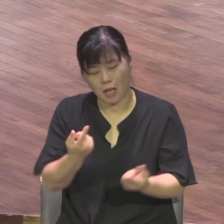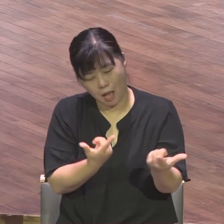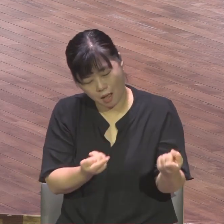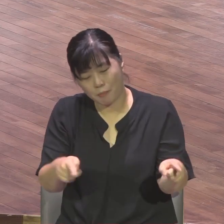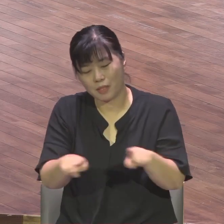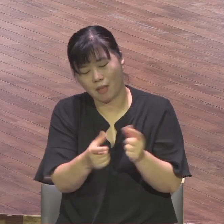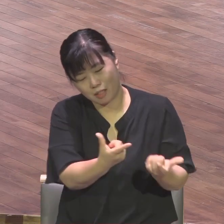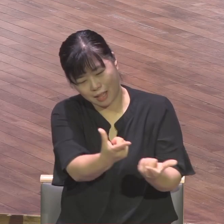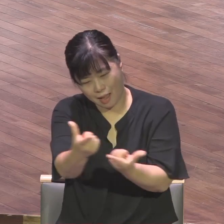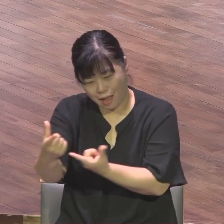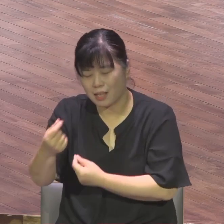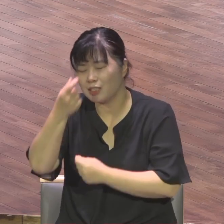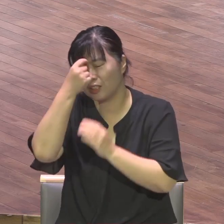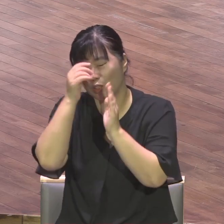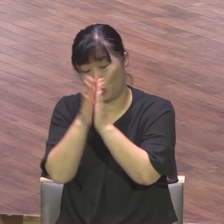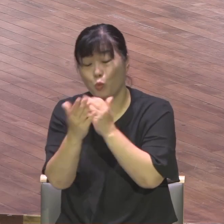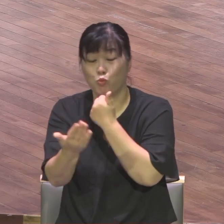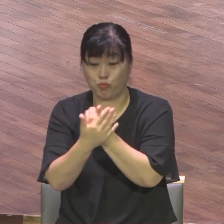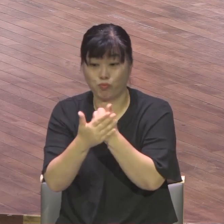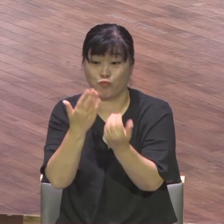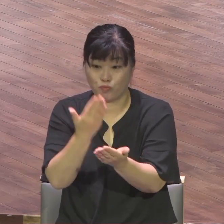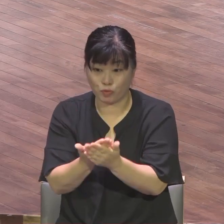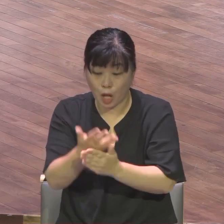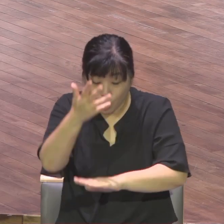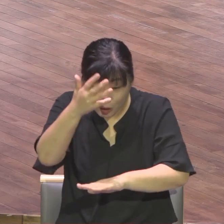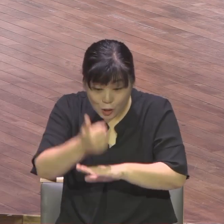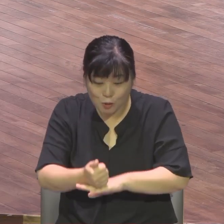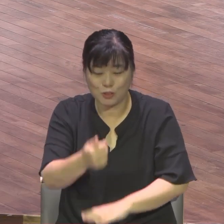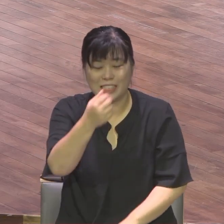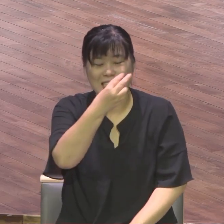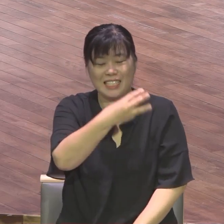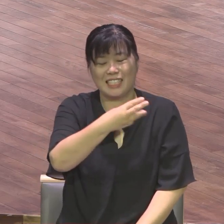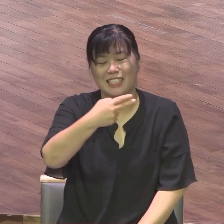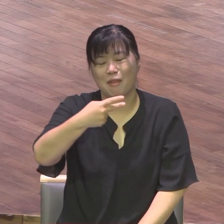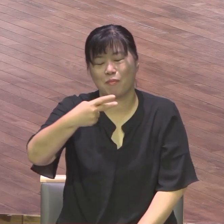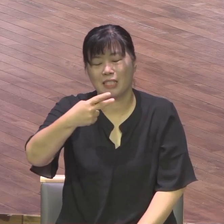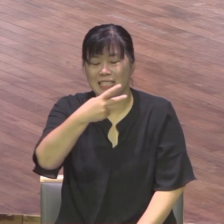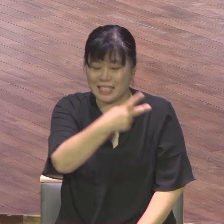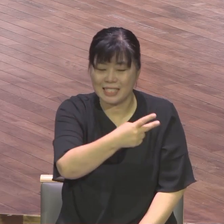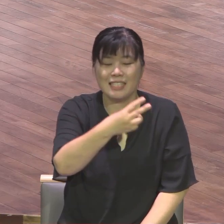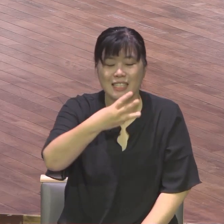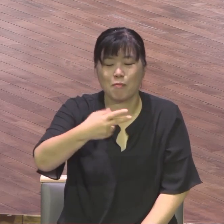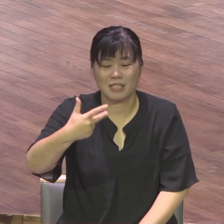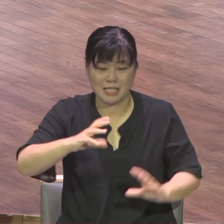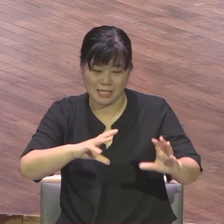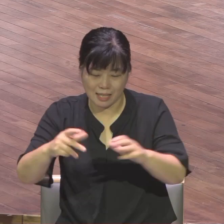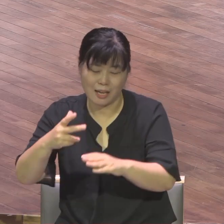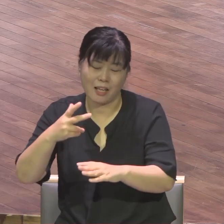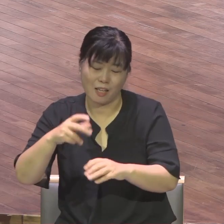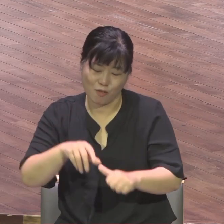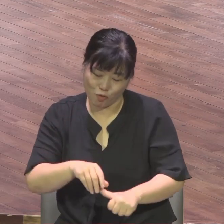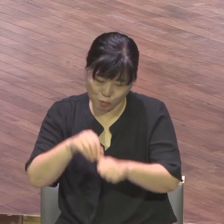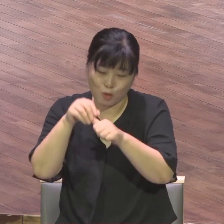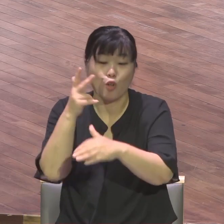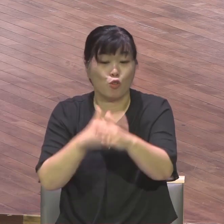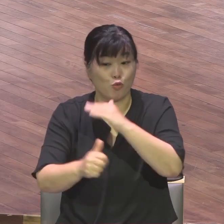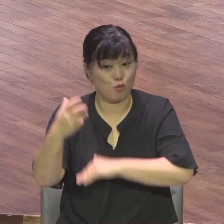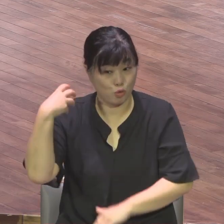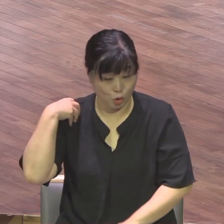예언 공동체 모두가 다 237 나라 살리는 주역으로 다 쓰임받게 되기를 주님으로 축복합니다.